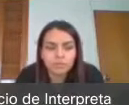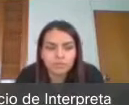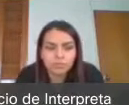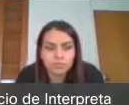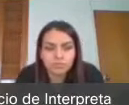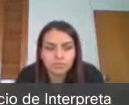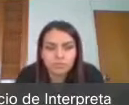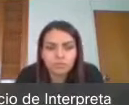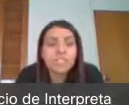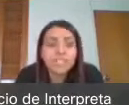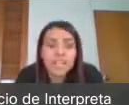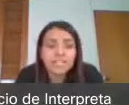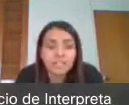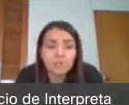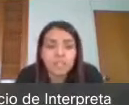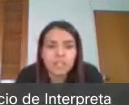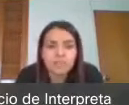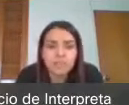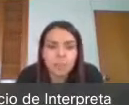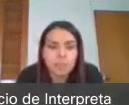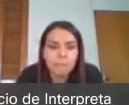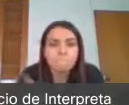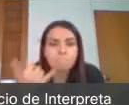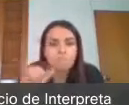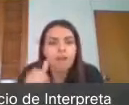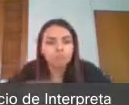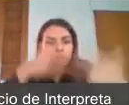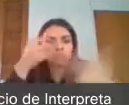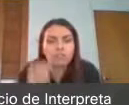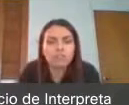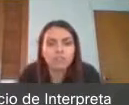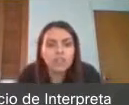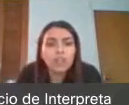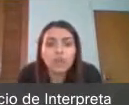¿Quién está llamando? Ya estamos acá.